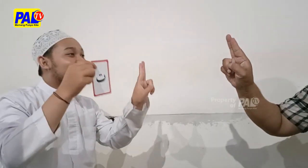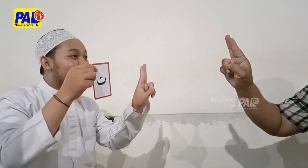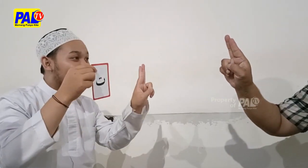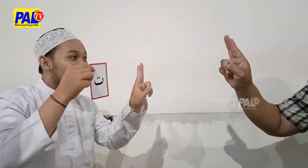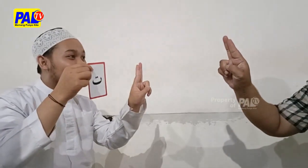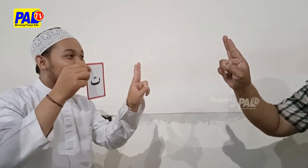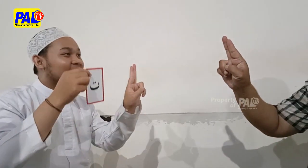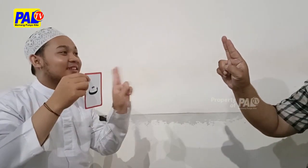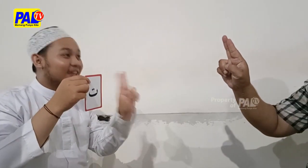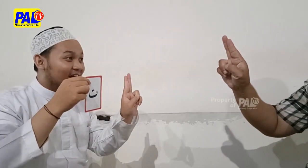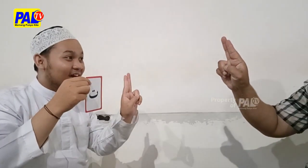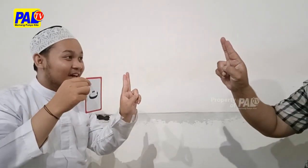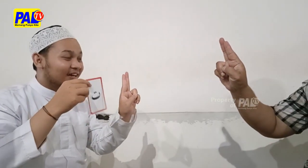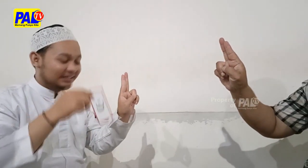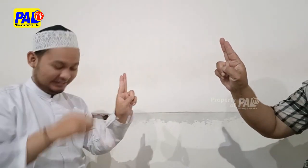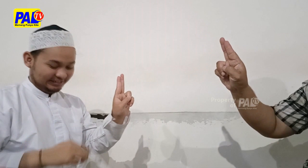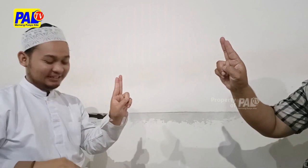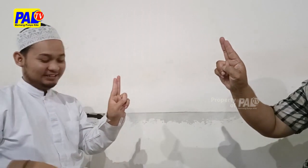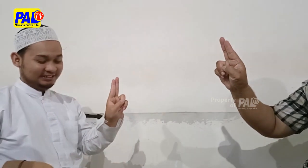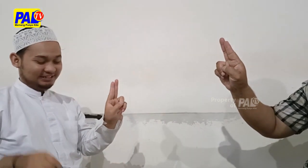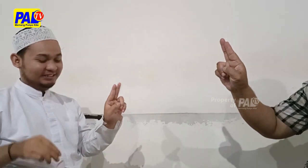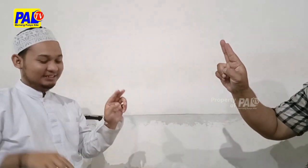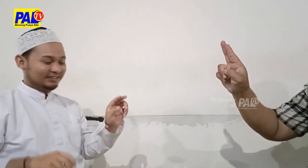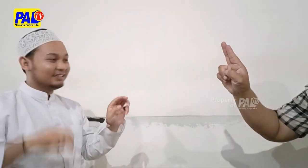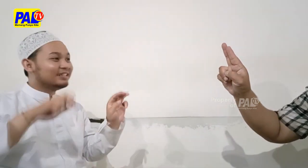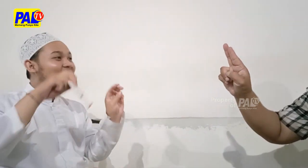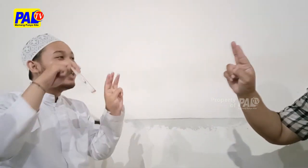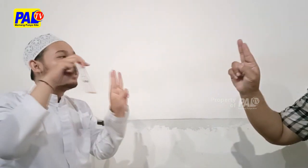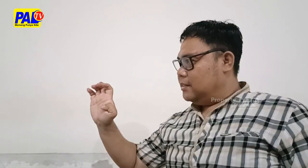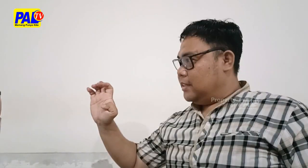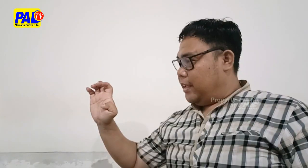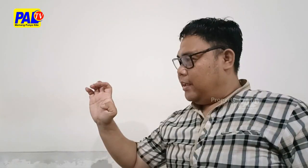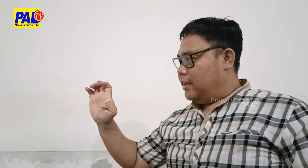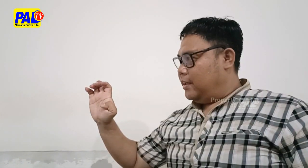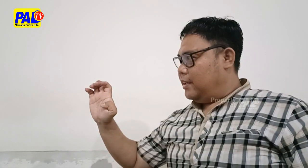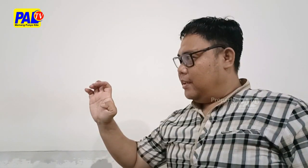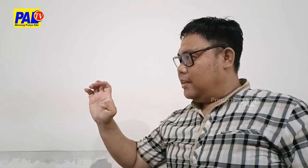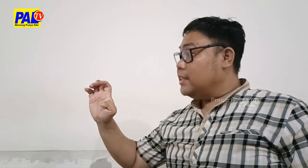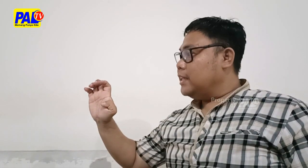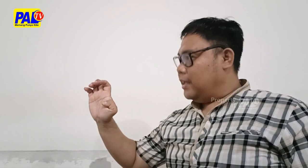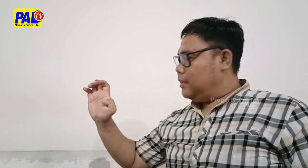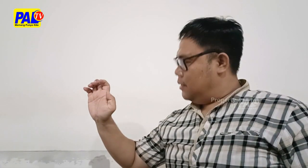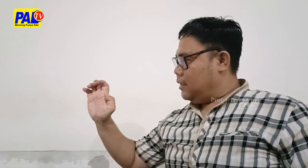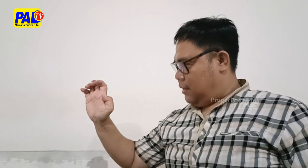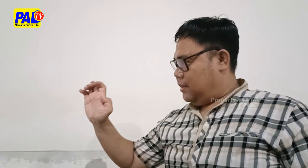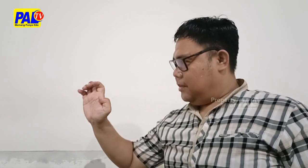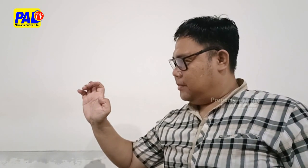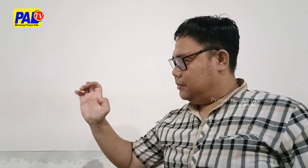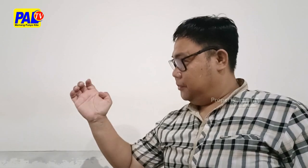difabel yang terkendala belajar mengaji. Sehingga, atas dasar tersebut, Ustadz Akbar dan Andi akhirnya berinisiatif